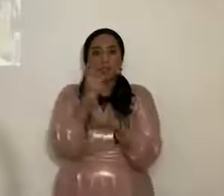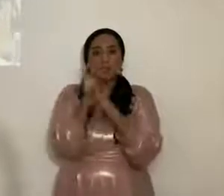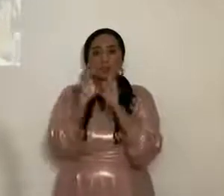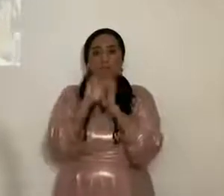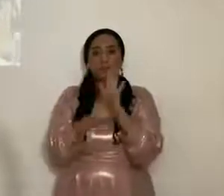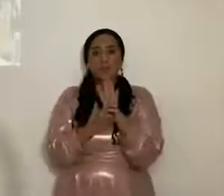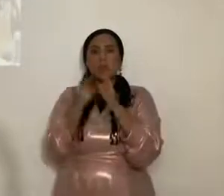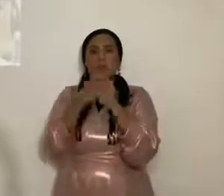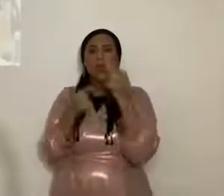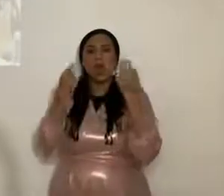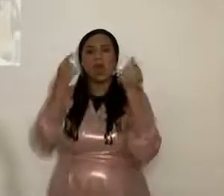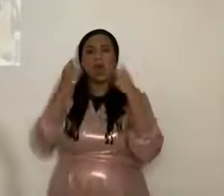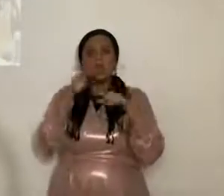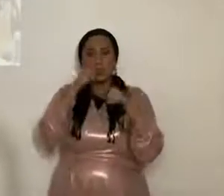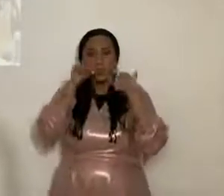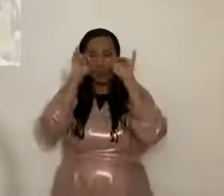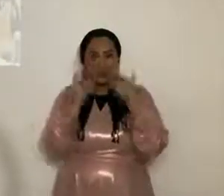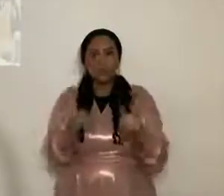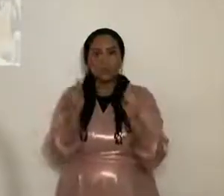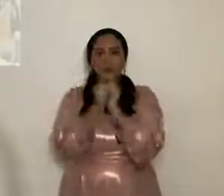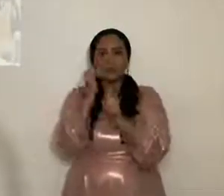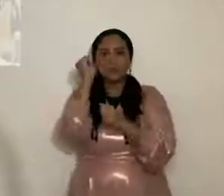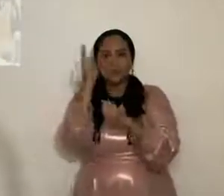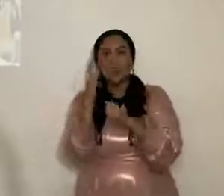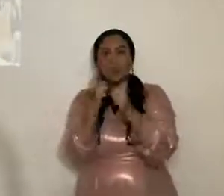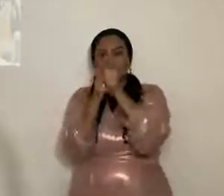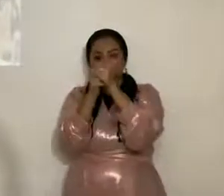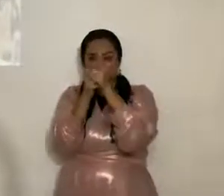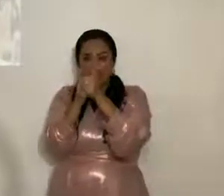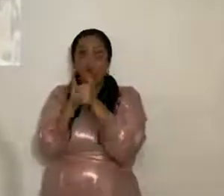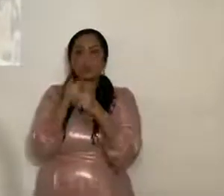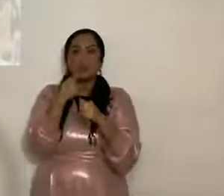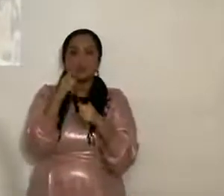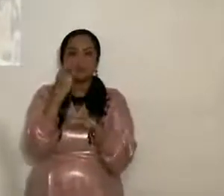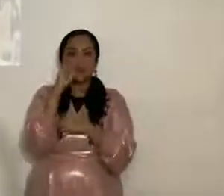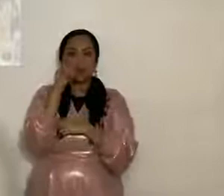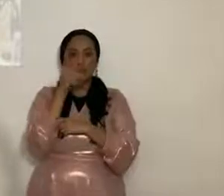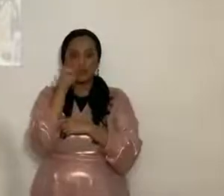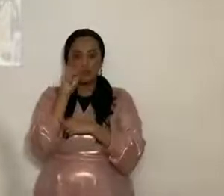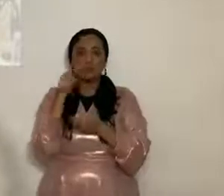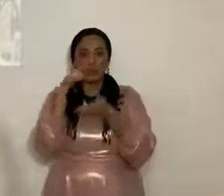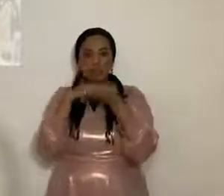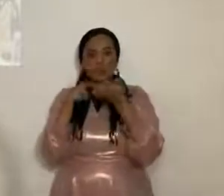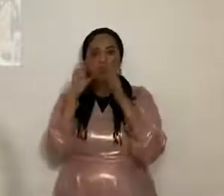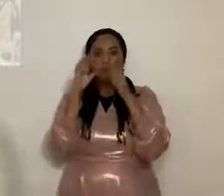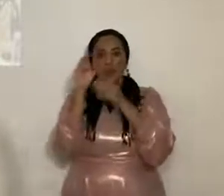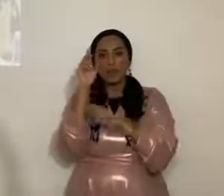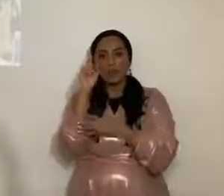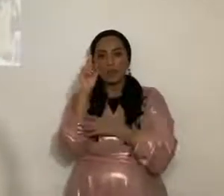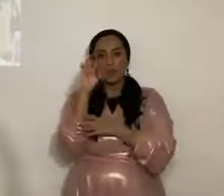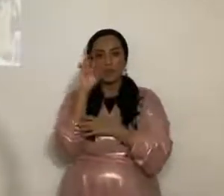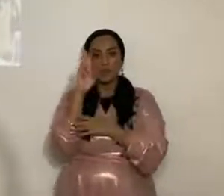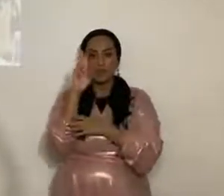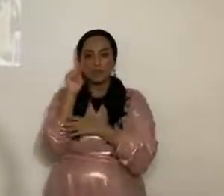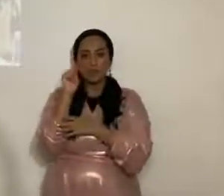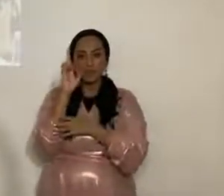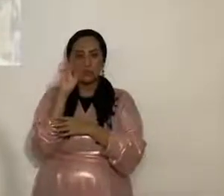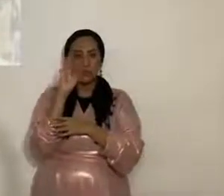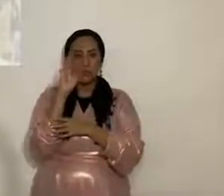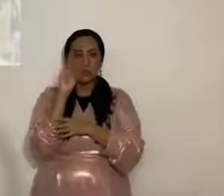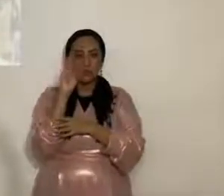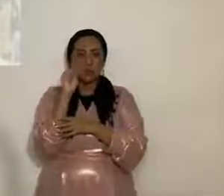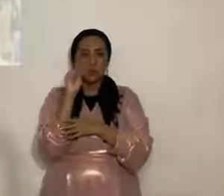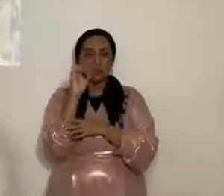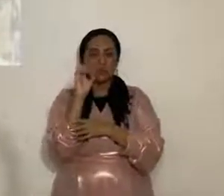es la consecuencia de permanecer en Yahweh y seguirle, como dice en Primera de Juan? Vamos a Deuteronomio 28.